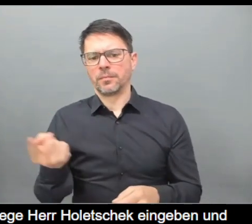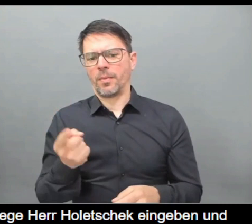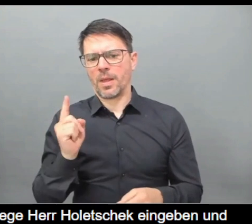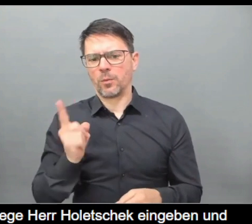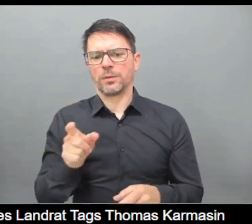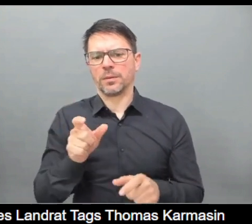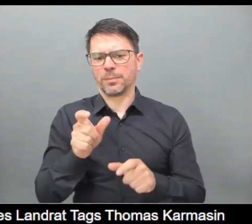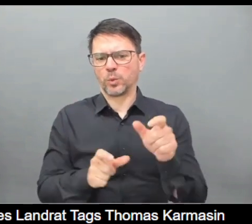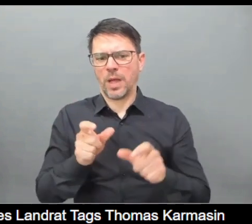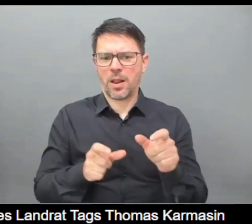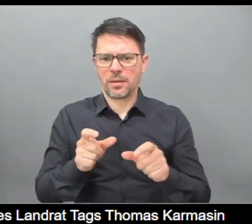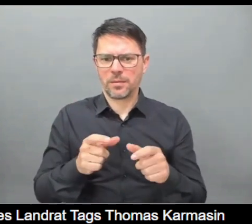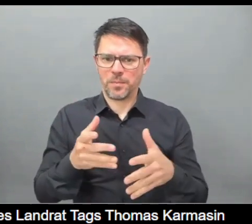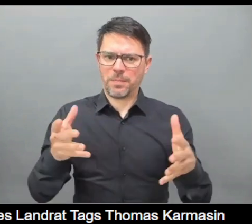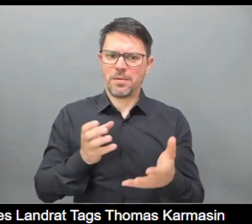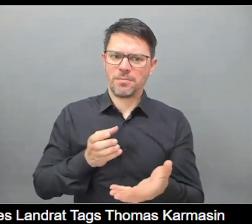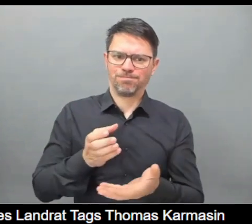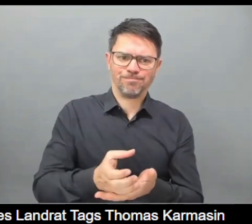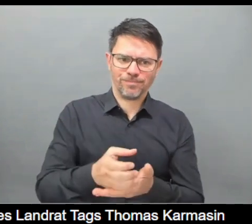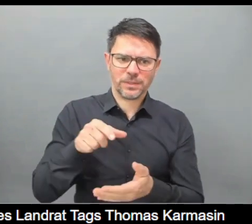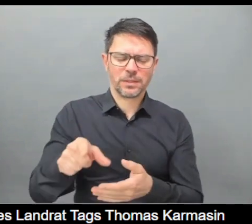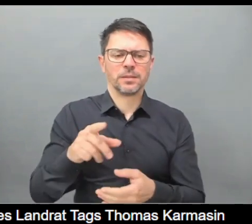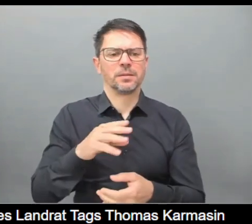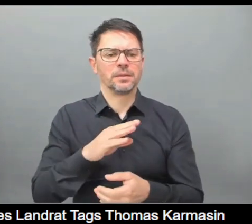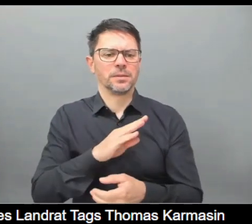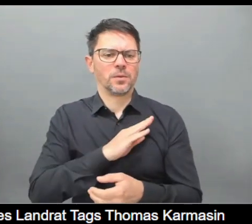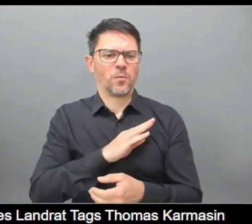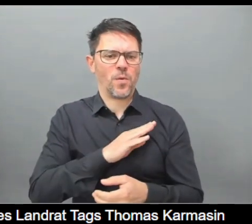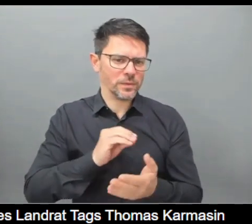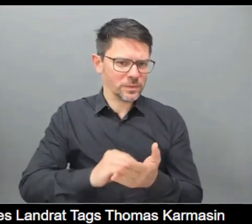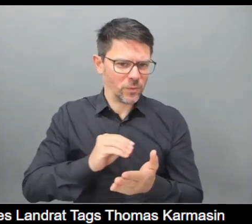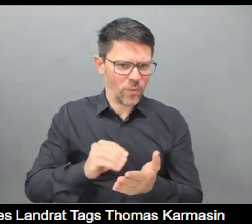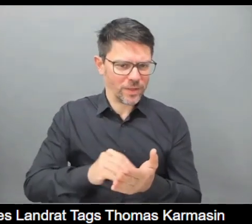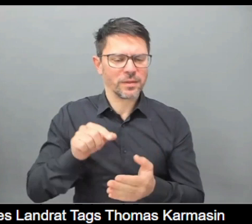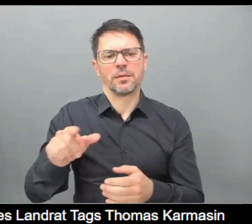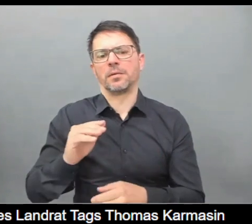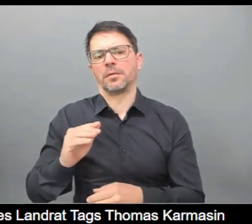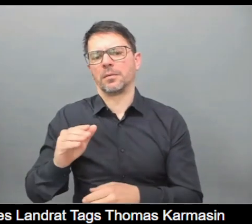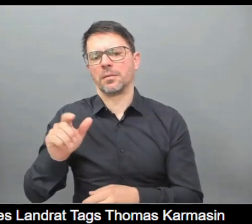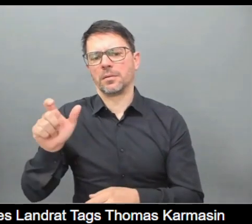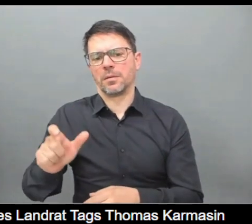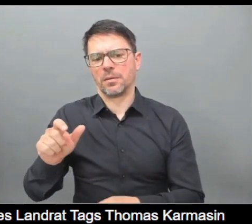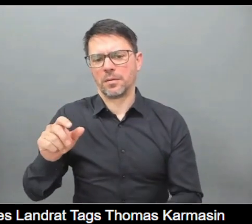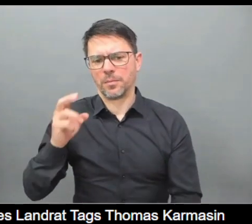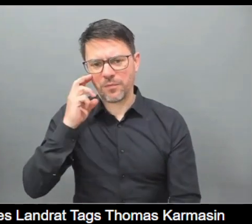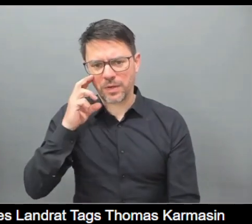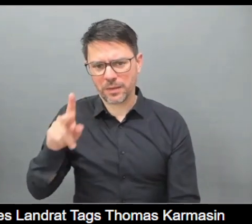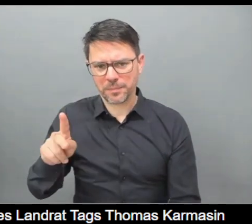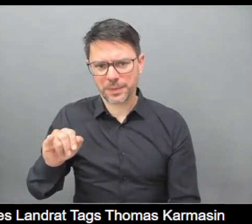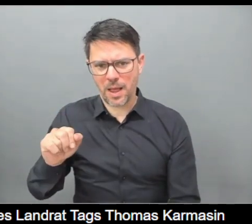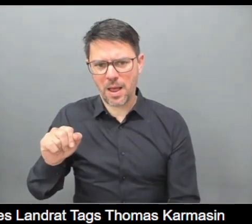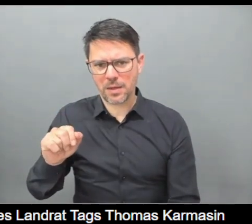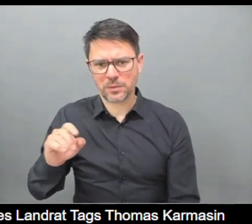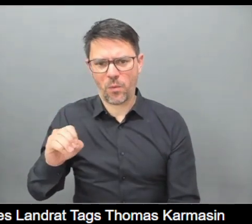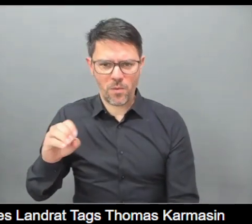Lehrkräften der verschiedenen Schularten noch besser zu werden. Wir wissen ja, aus diversen Gründen haben wir einen hohen